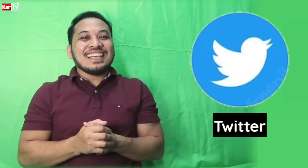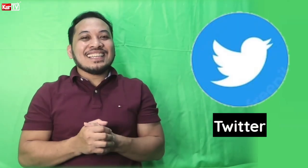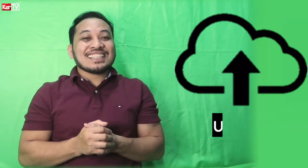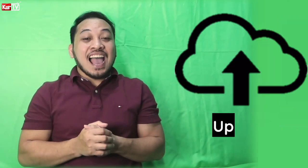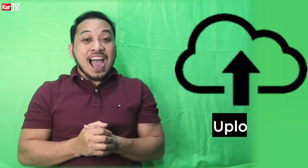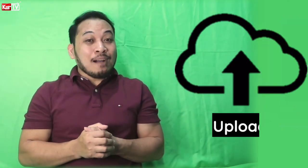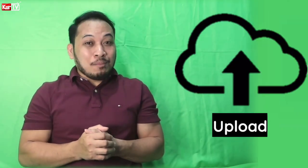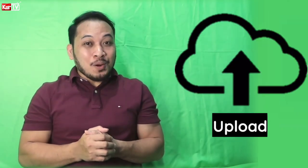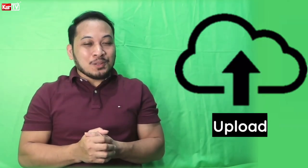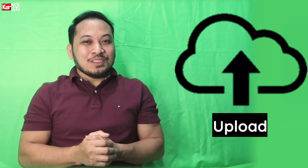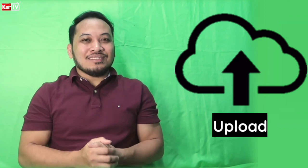is upload.